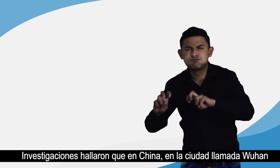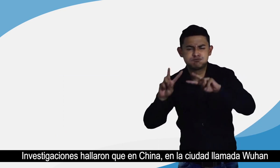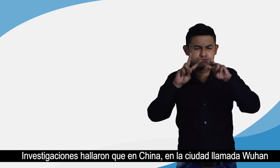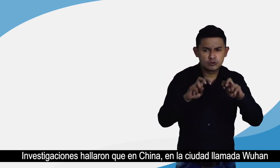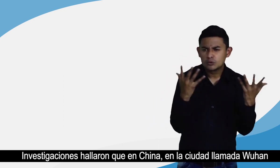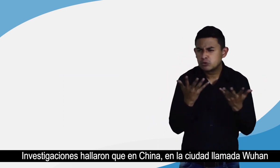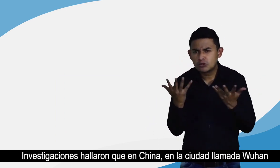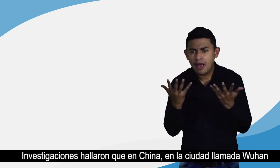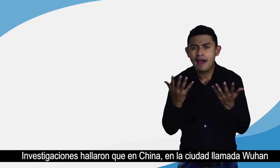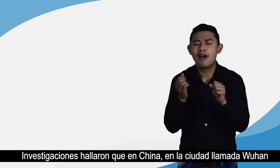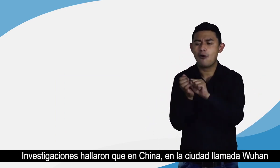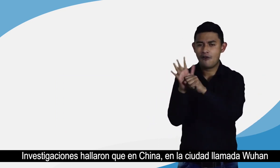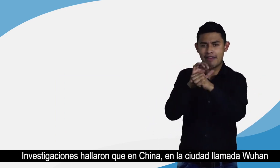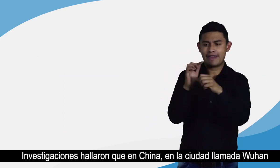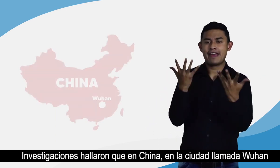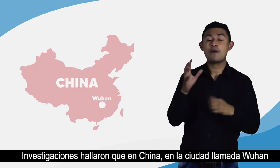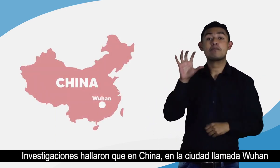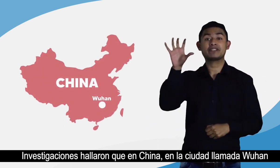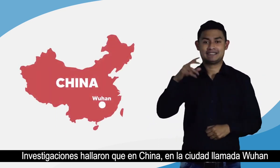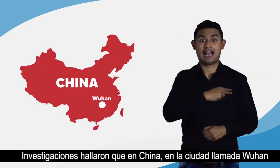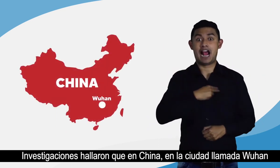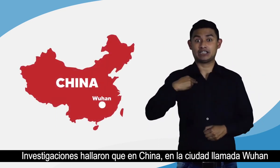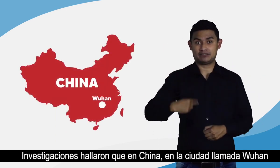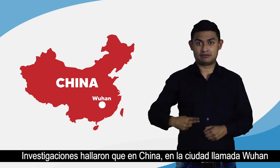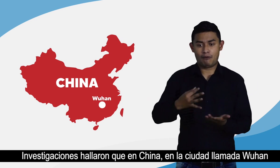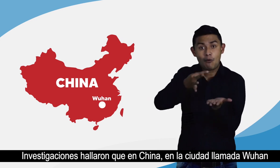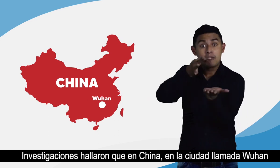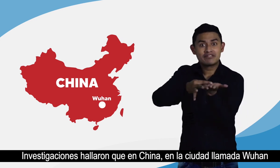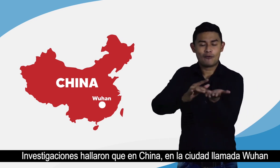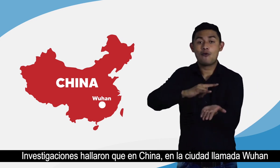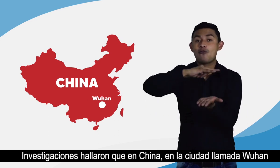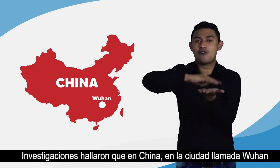Investigaciones hallaron que en China, en la ciudad llamada Wuhan,